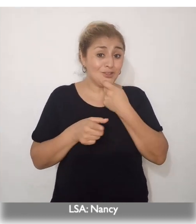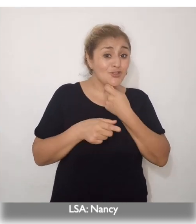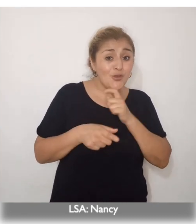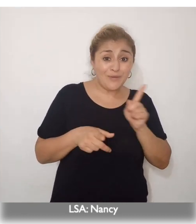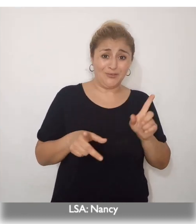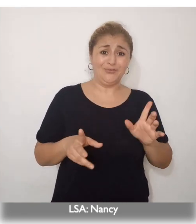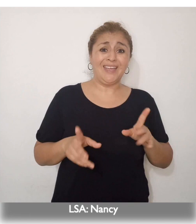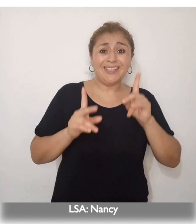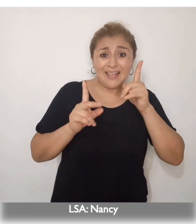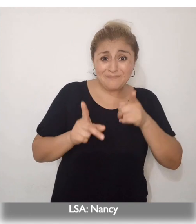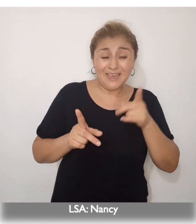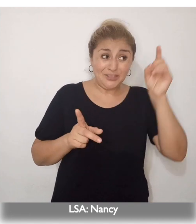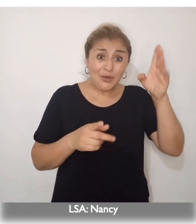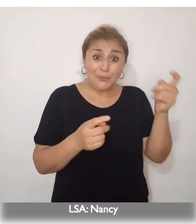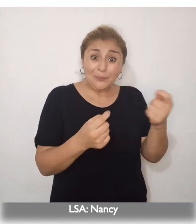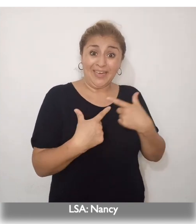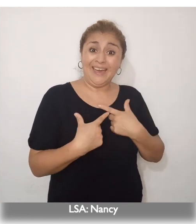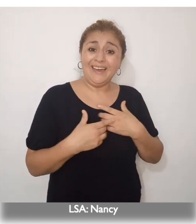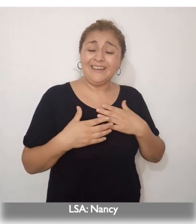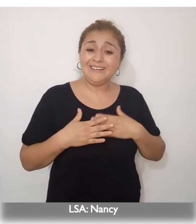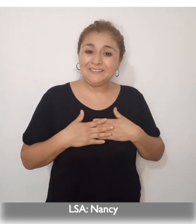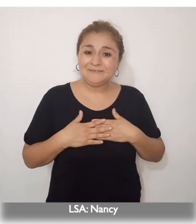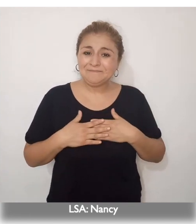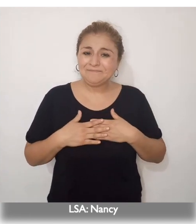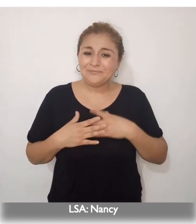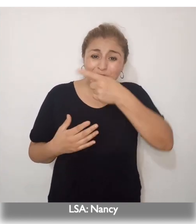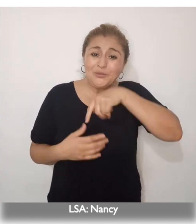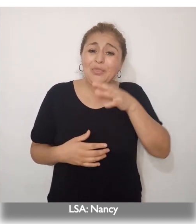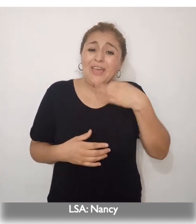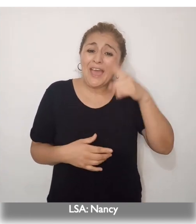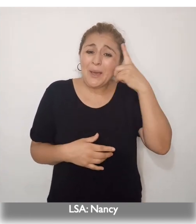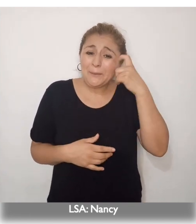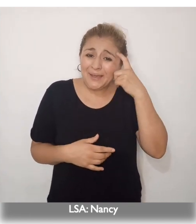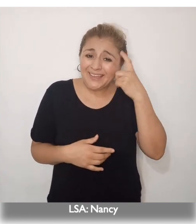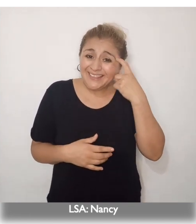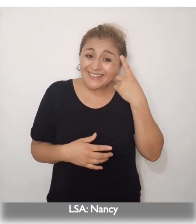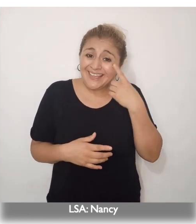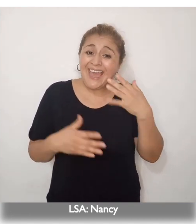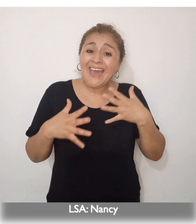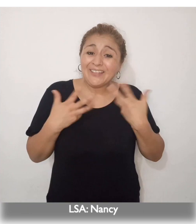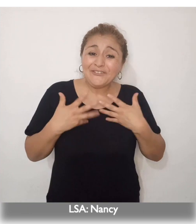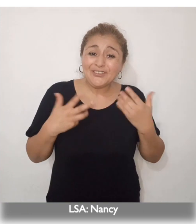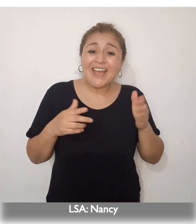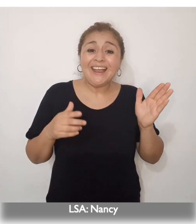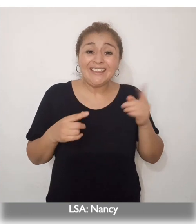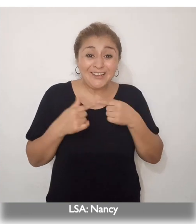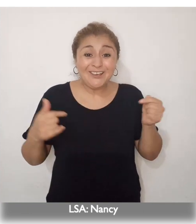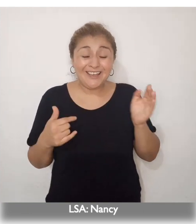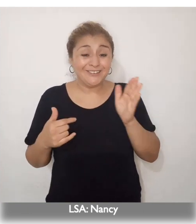cosas que no nos gustan pero que tenemos que aprender también a disfrutar